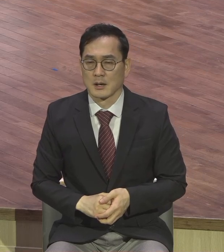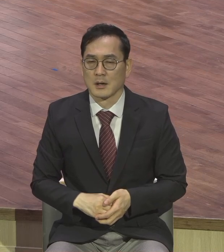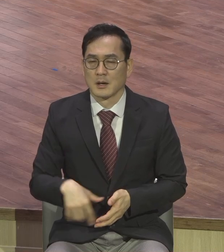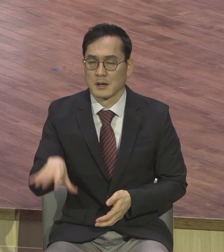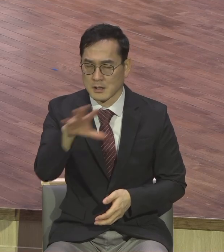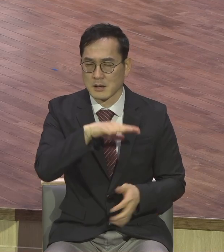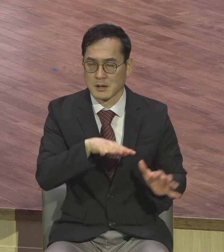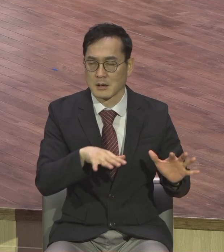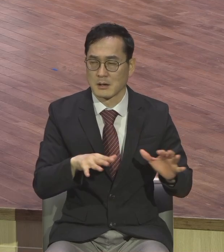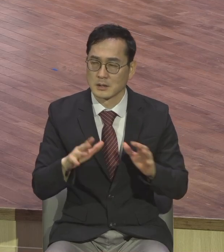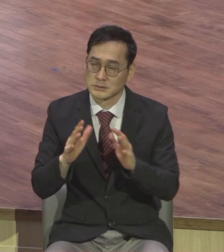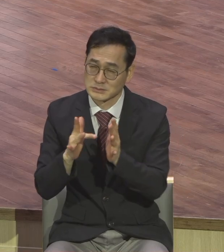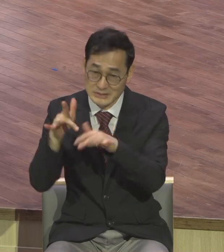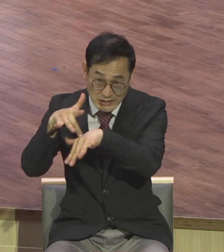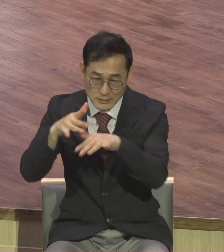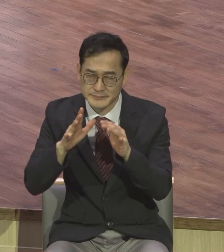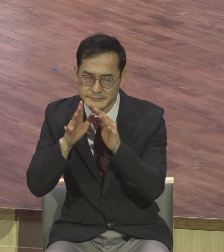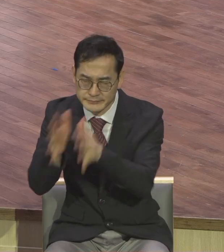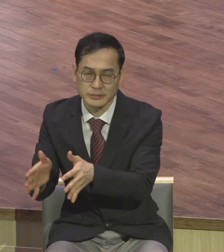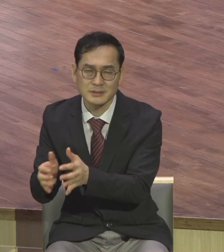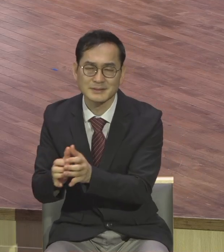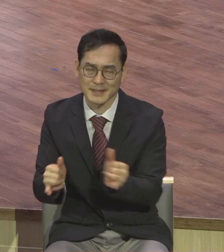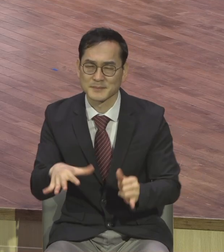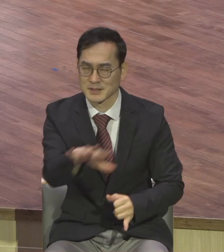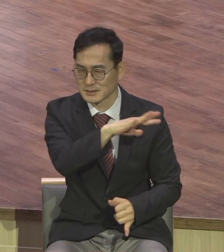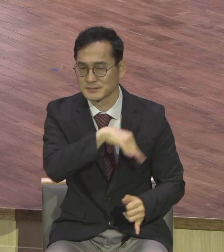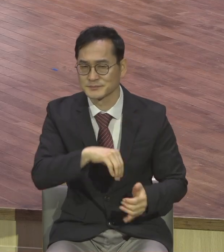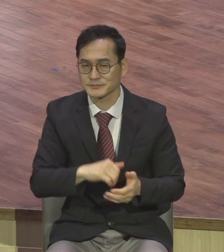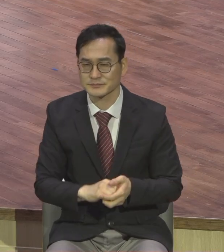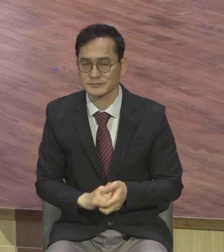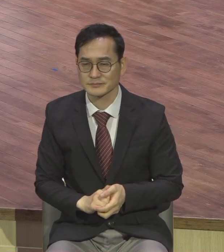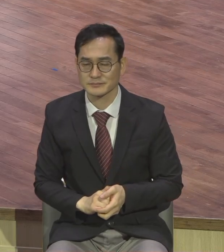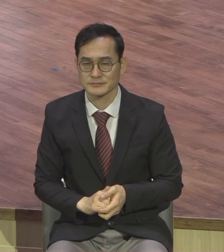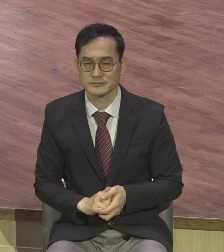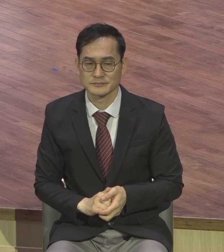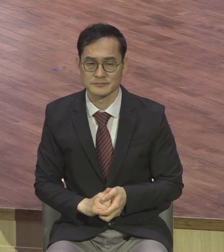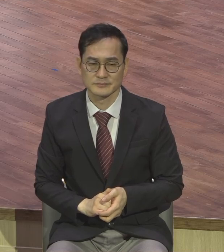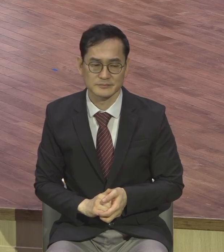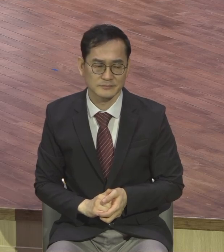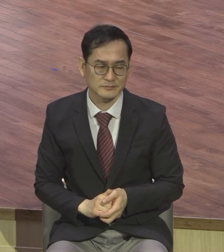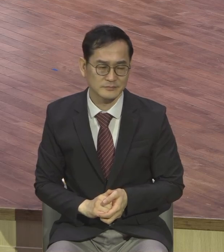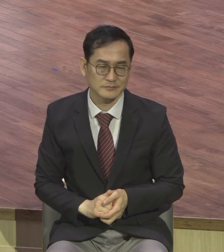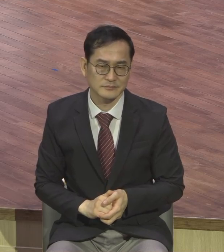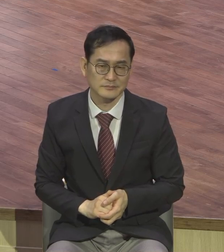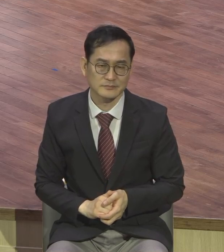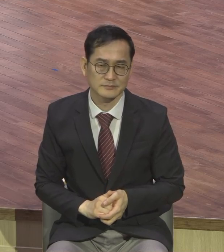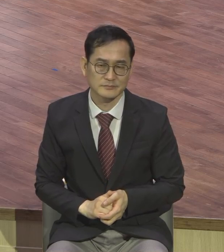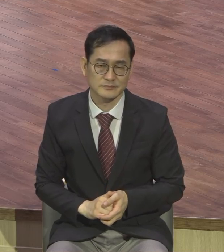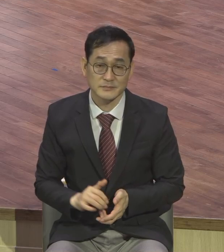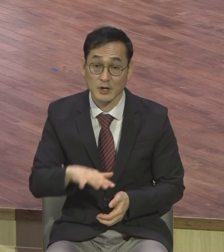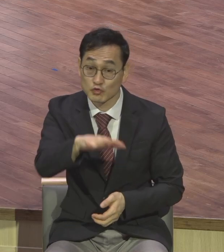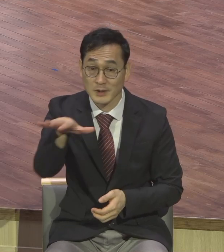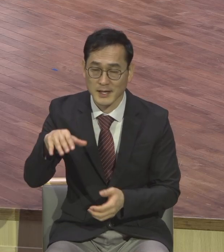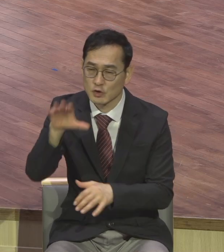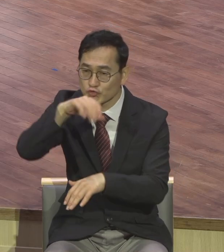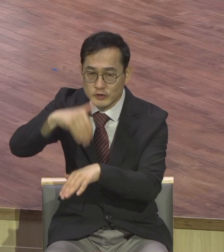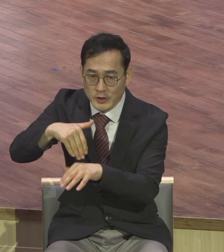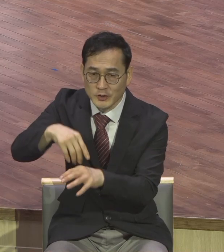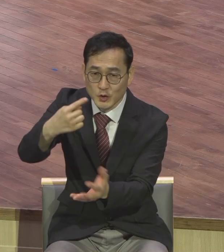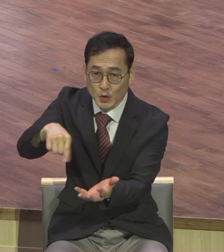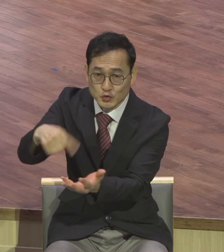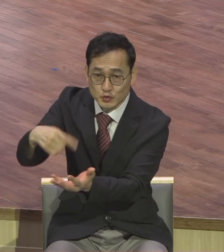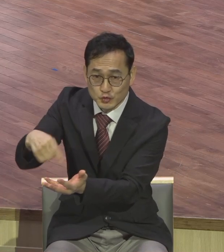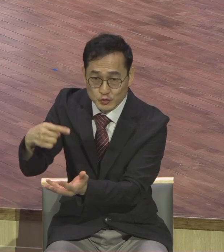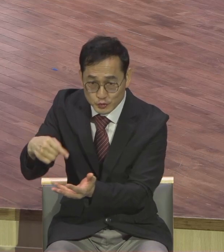알류에 들어가라. 이렇게 이게 훈련이 오면요, 하나님 의무 손을 들으시 바랍니다. 아멘 안